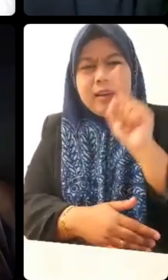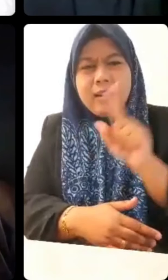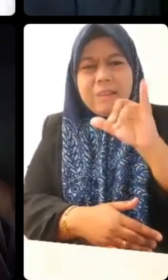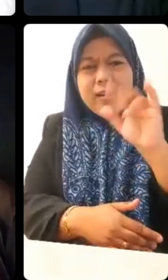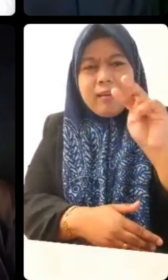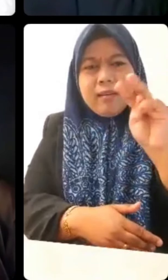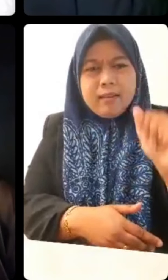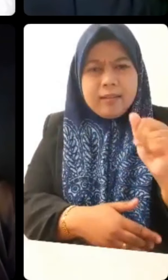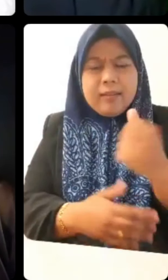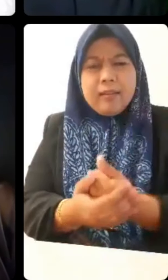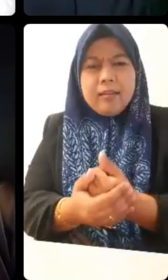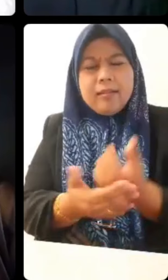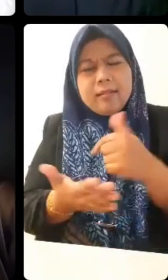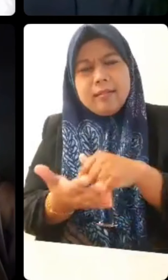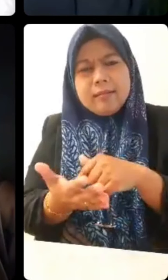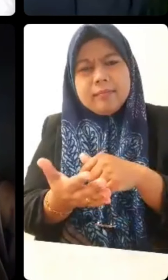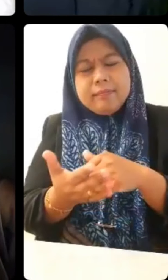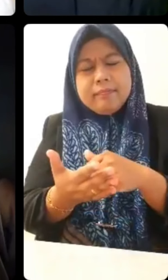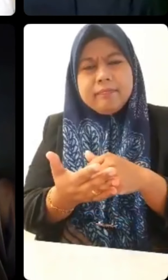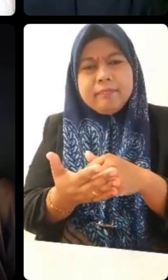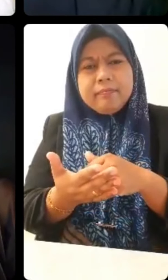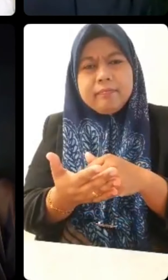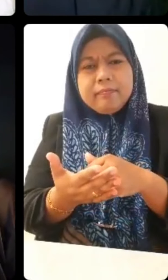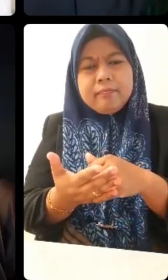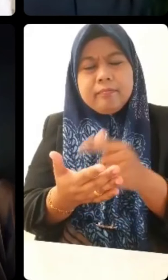saya, timbalan presiden ketika itu,